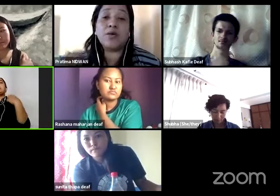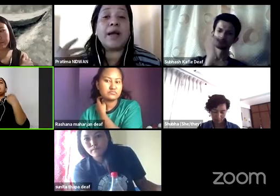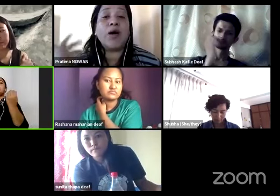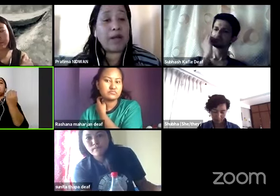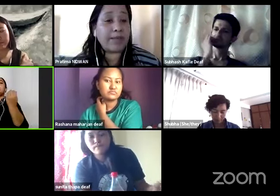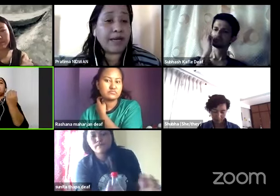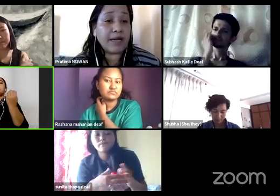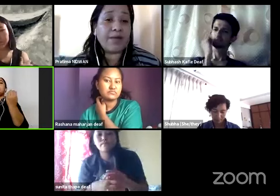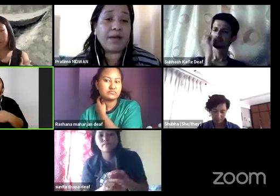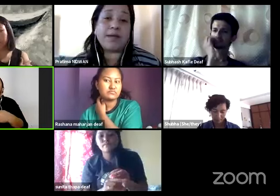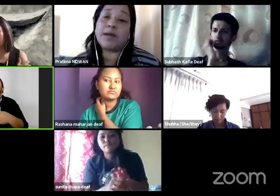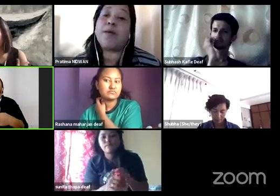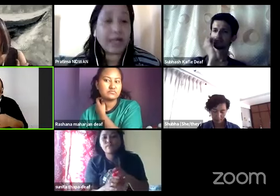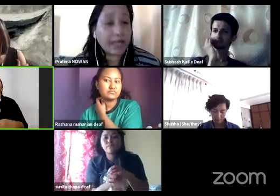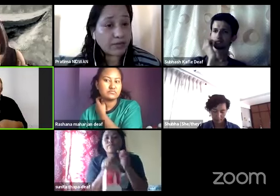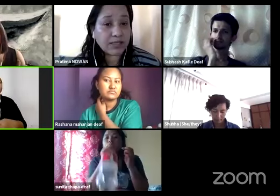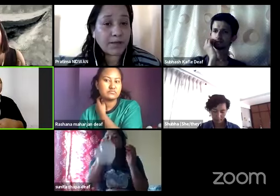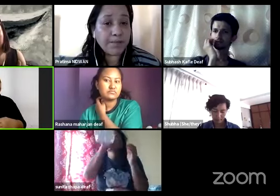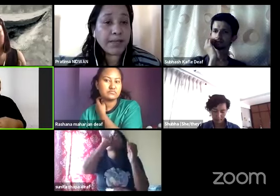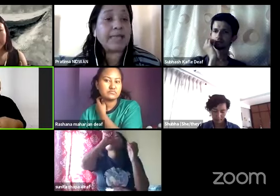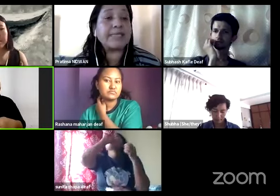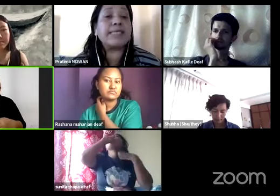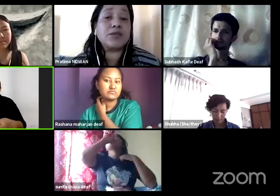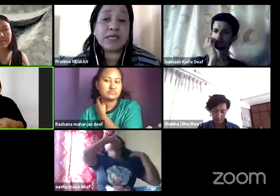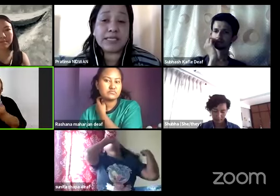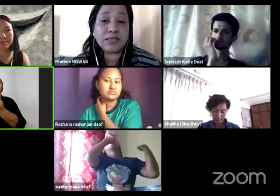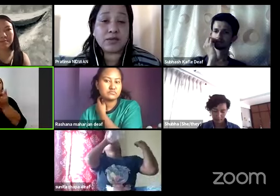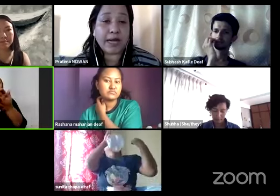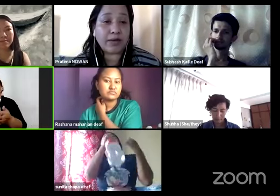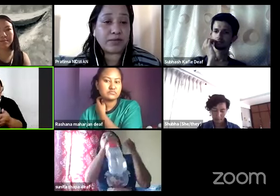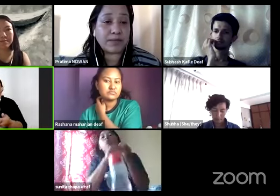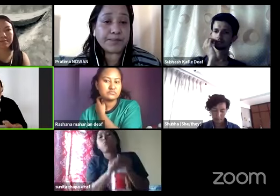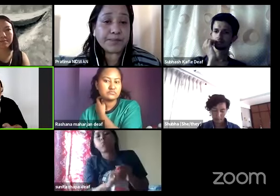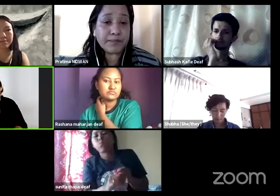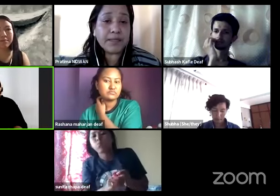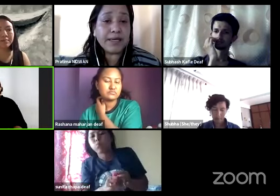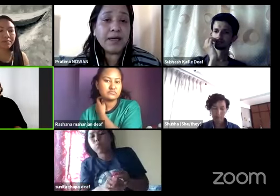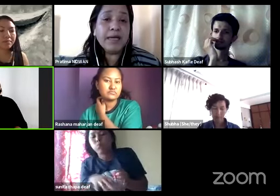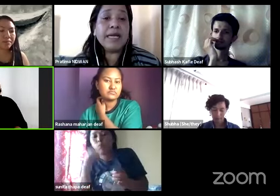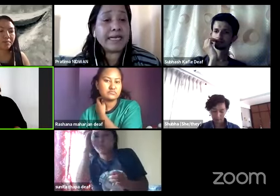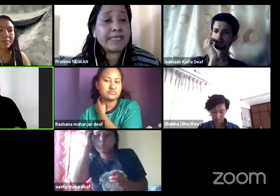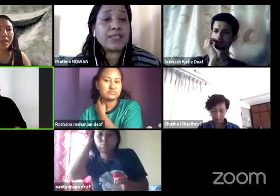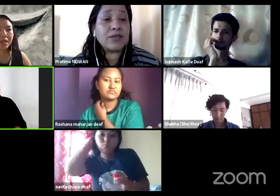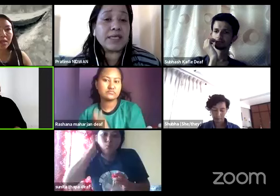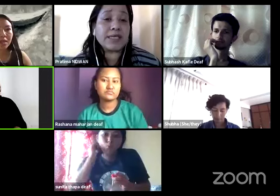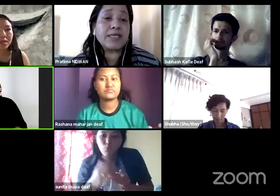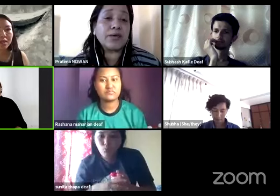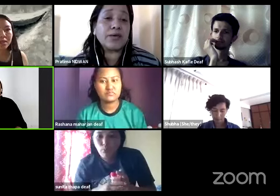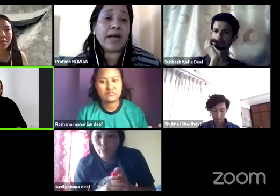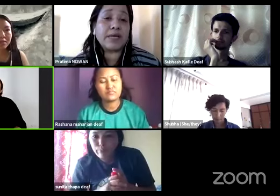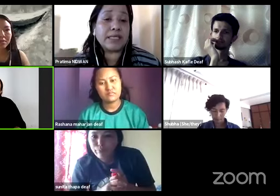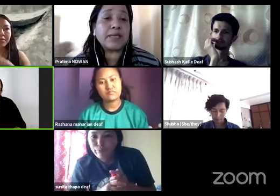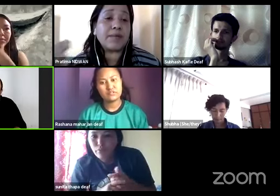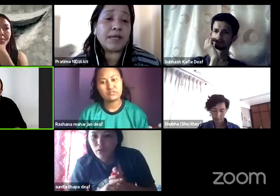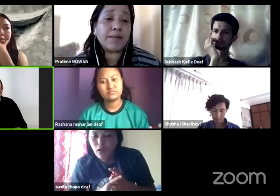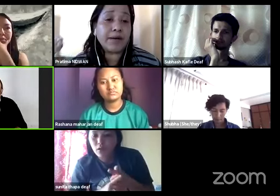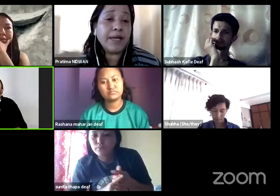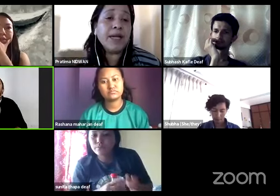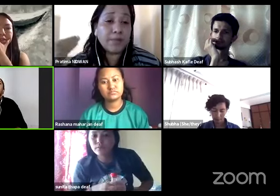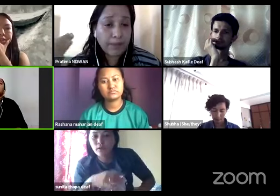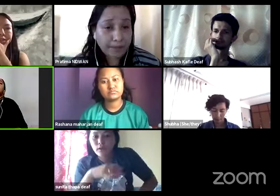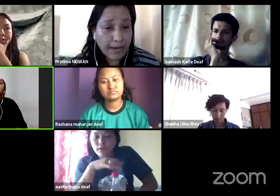तर उसले अरूलाई किन भन्दैन भने के हुन्छ, एक्सेस टु जस्टिसको कुरा आउँछ। होइन एक्सेस टु जस्टिसको कुरा आउँदाखेरि